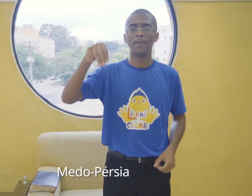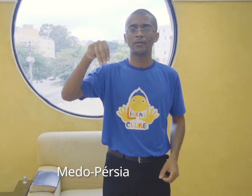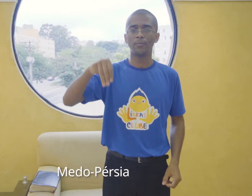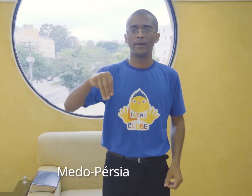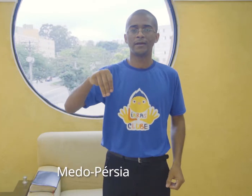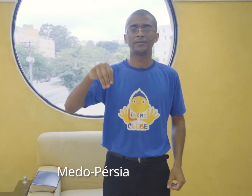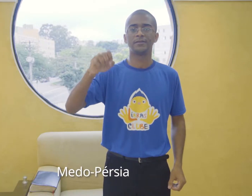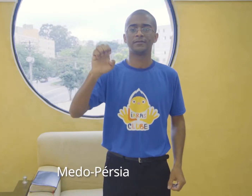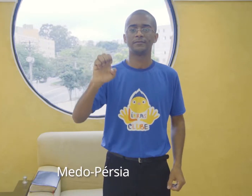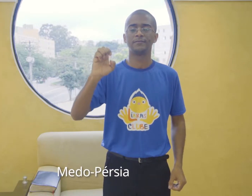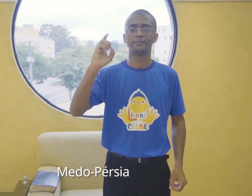Medo-Pérsia,